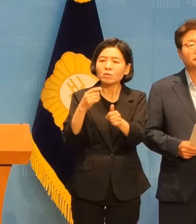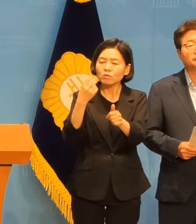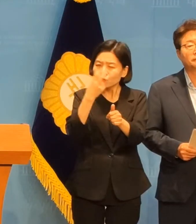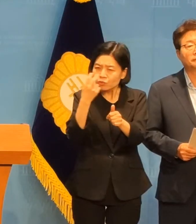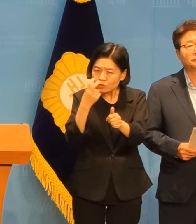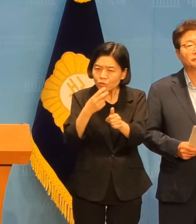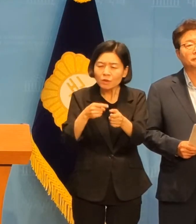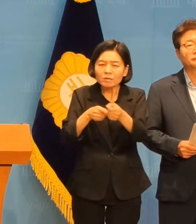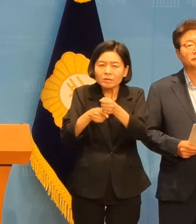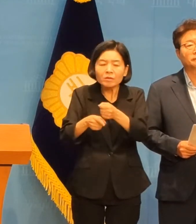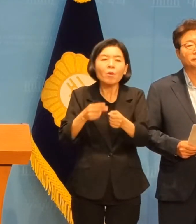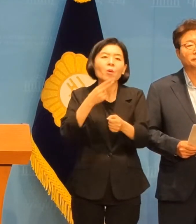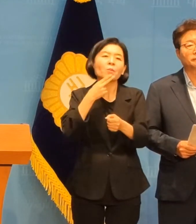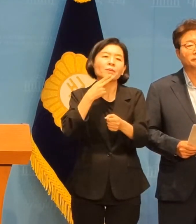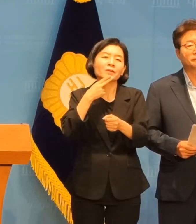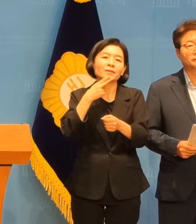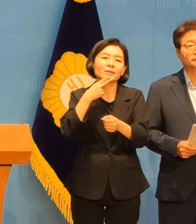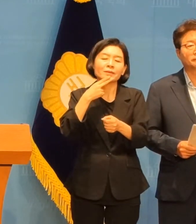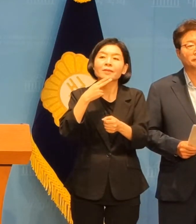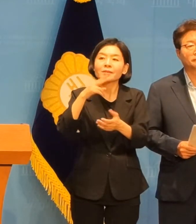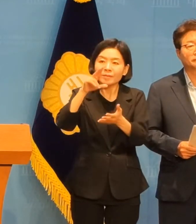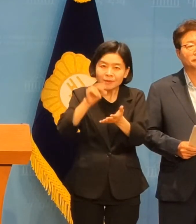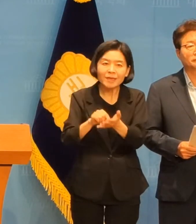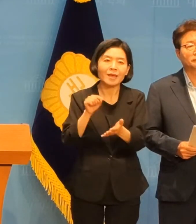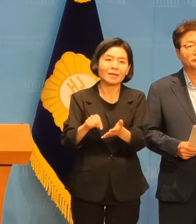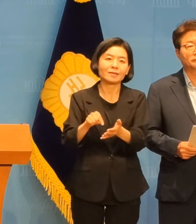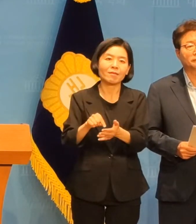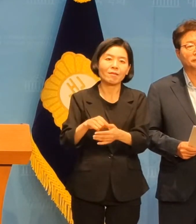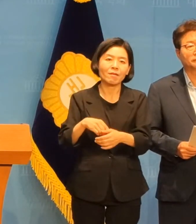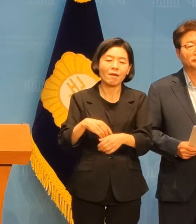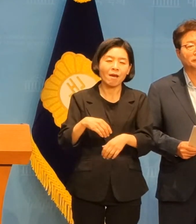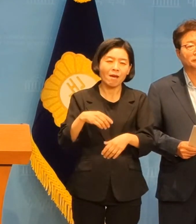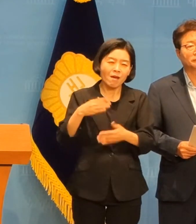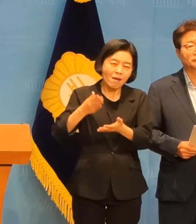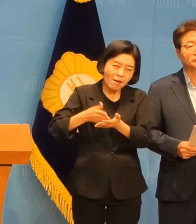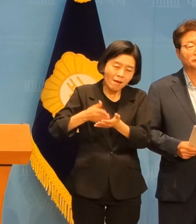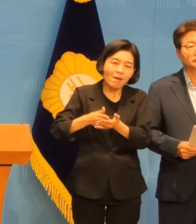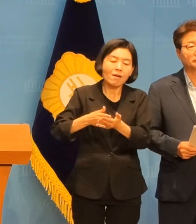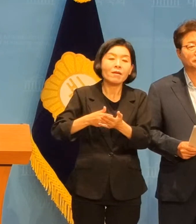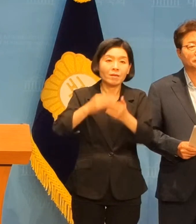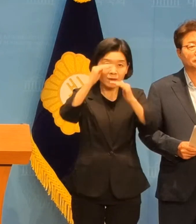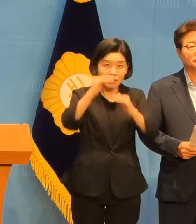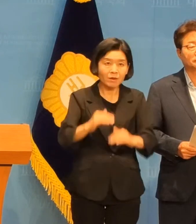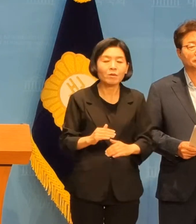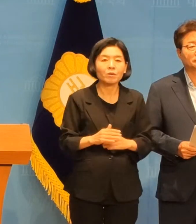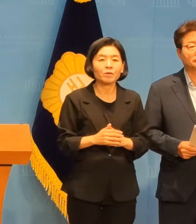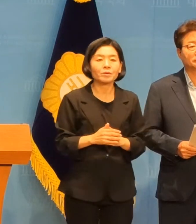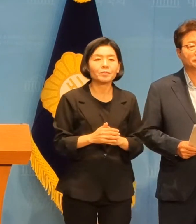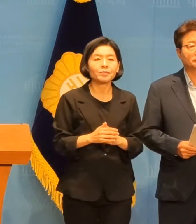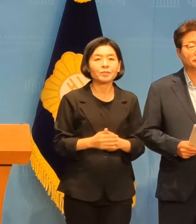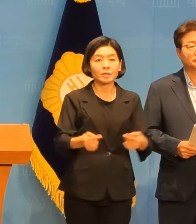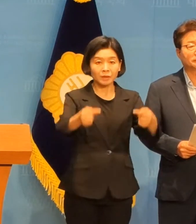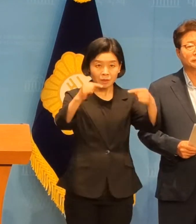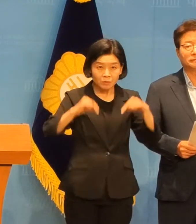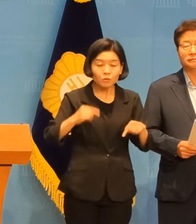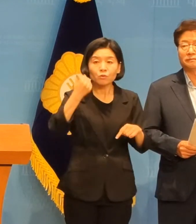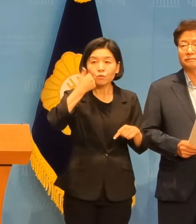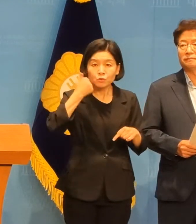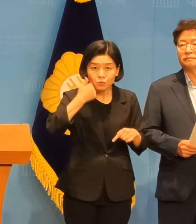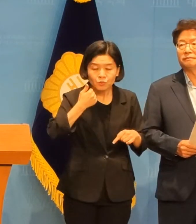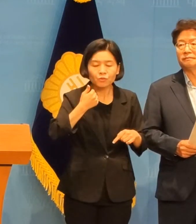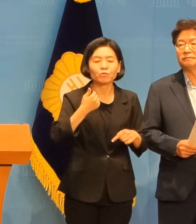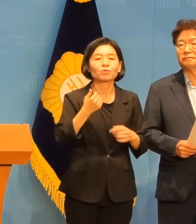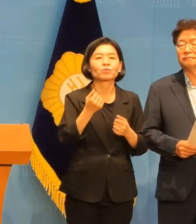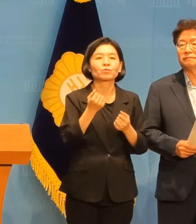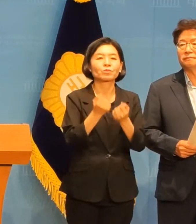진행되지 않고 있어서 이와 관련된 촉구 기자회견이라고 봐주시면 될 것 같습니다. 먼저 참석자분들